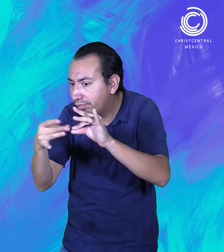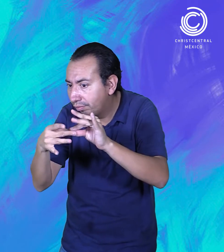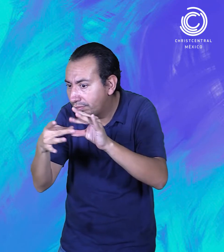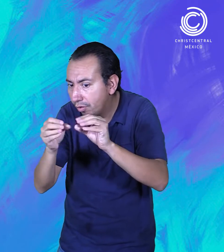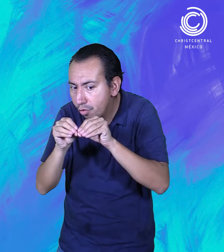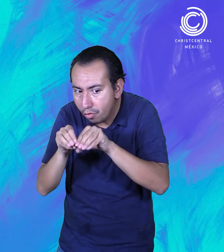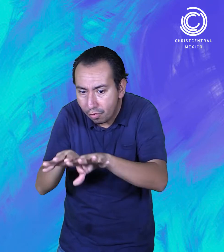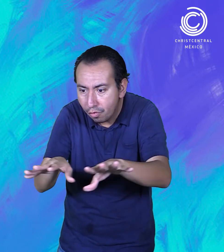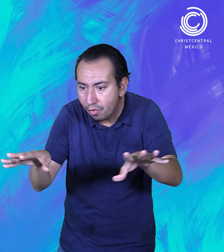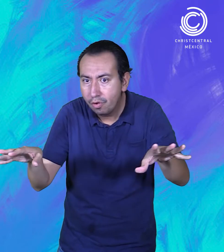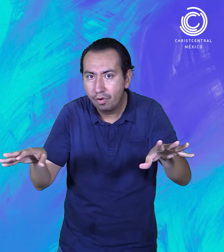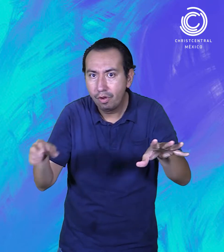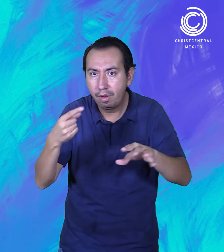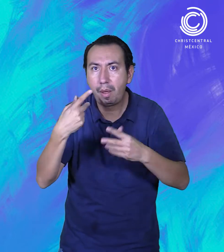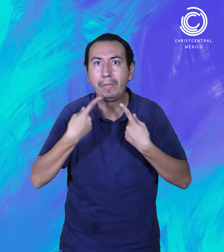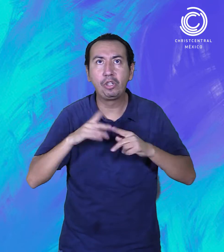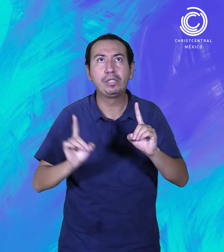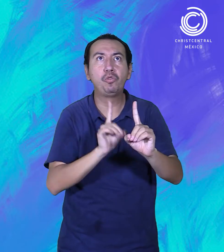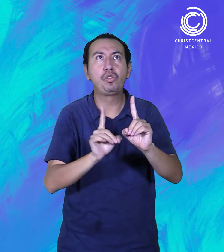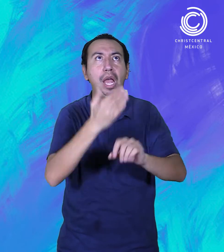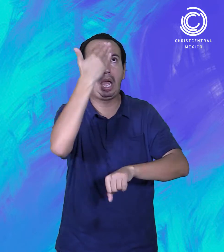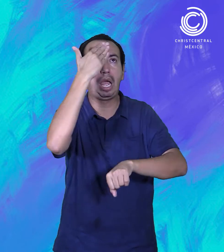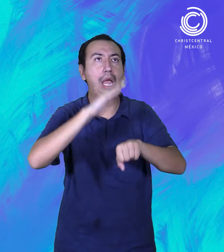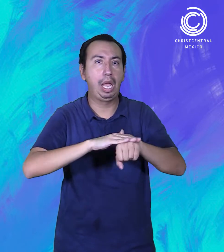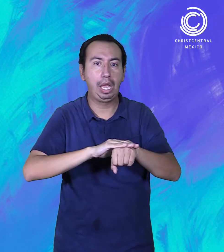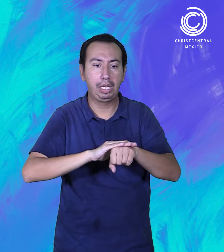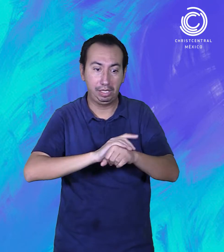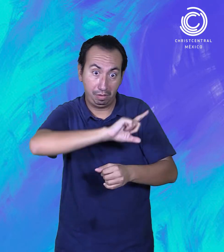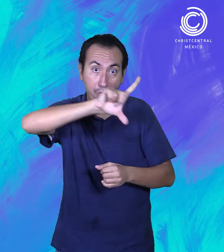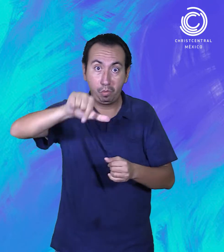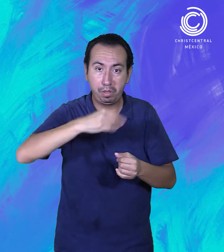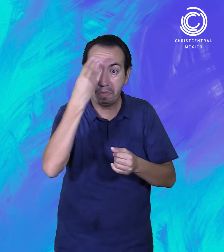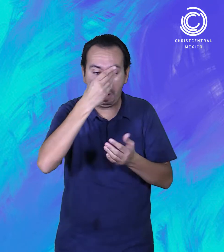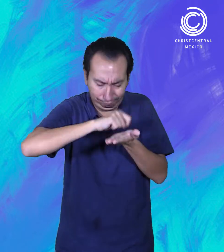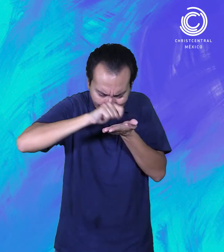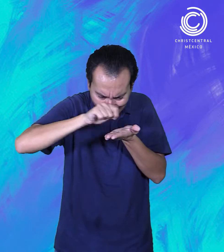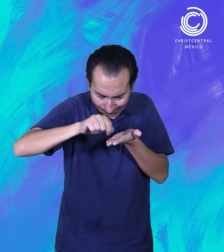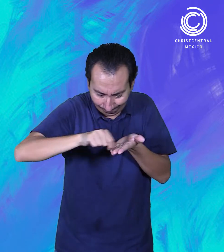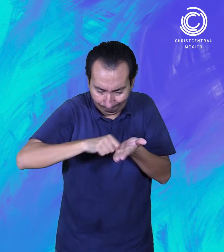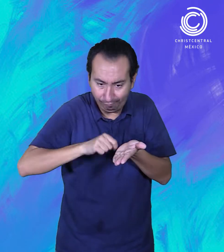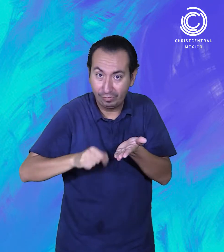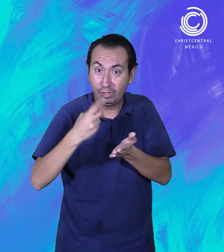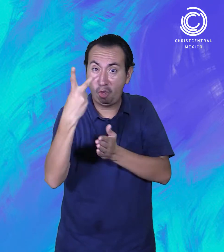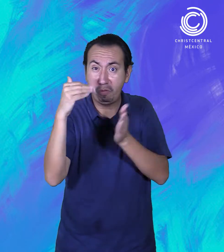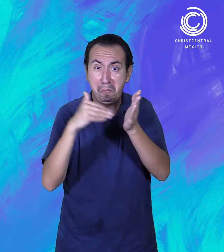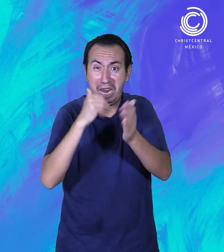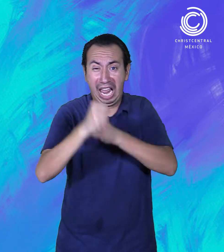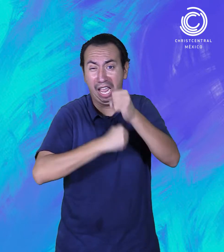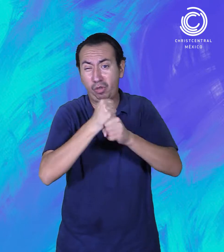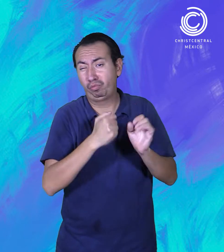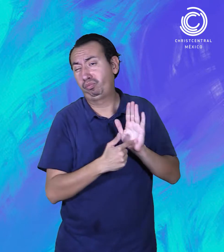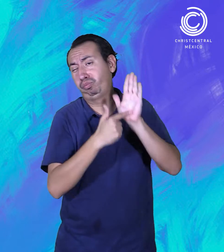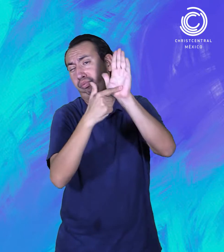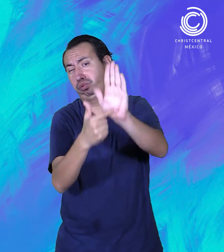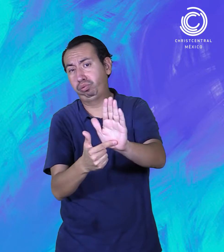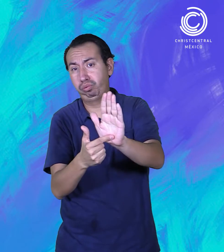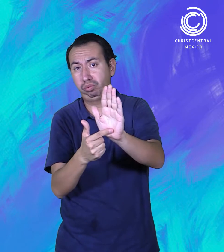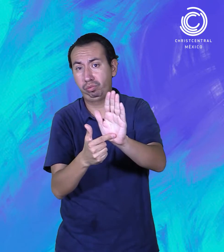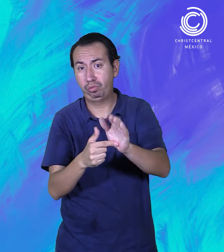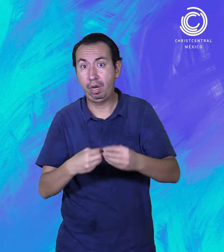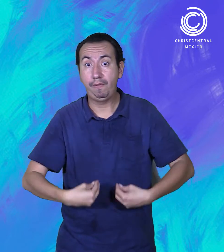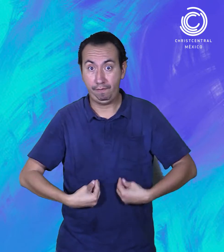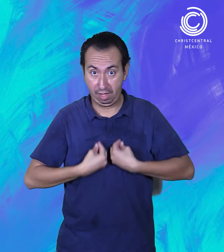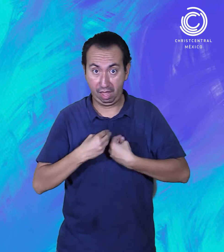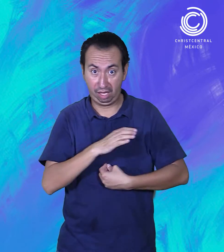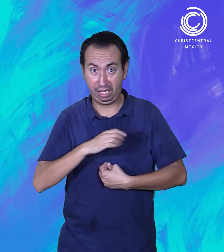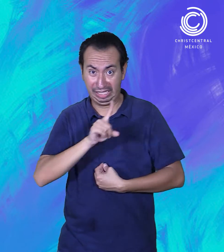de comunicárselo a los discípulos y quedó escrito aquí para que nosotros lo reconozcamos. La vida cristiana es imposible de